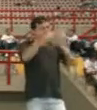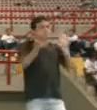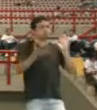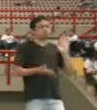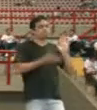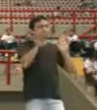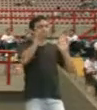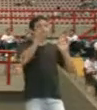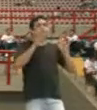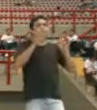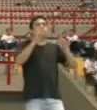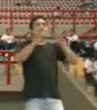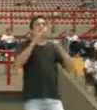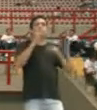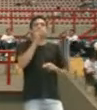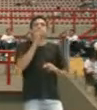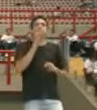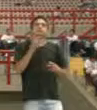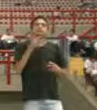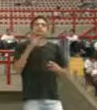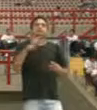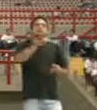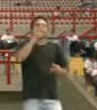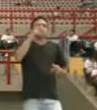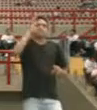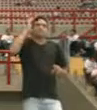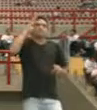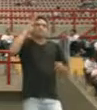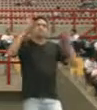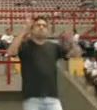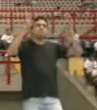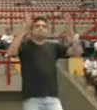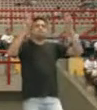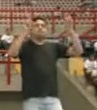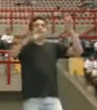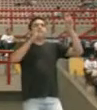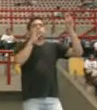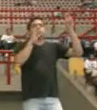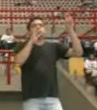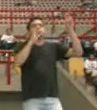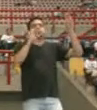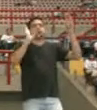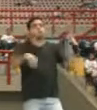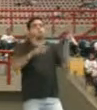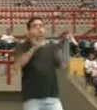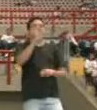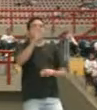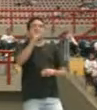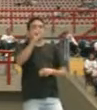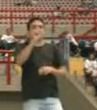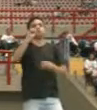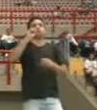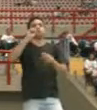texto. Por exemplo, imagine que um tema seja de cotas raciais.